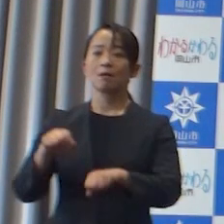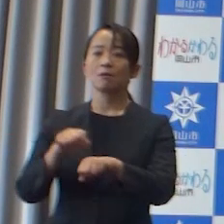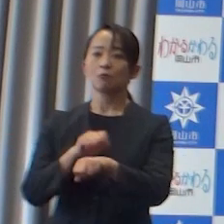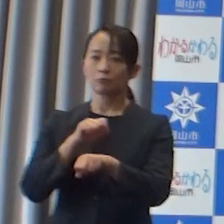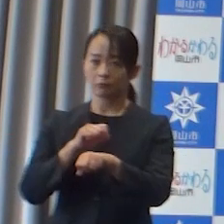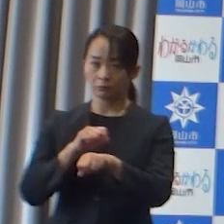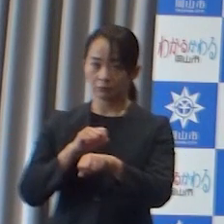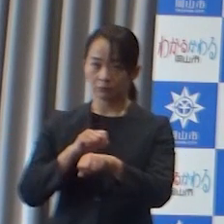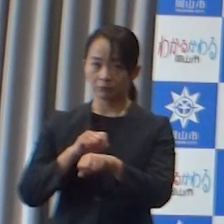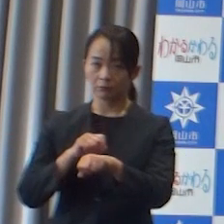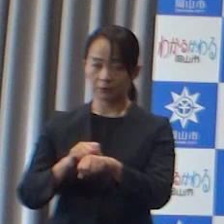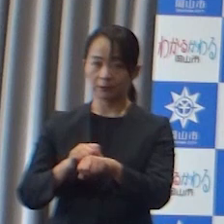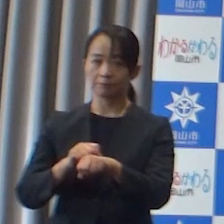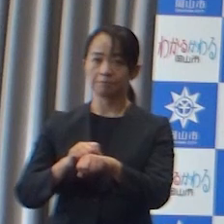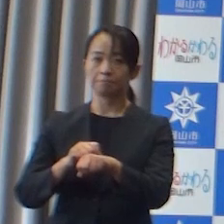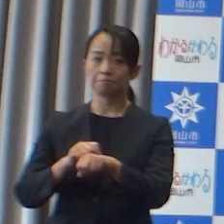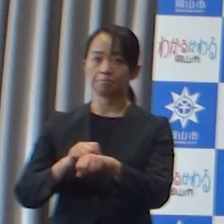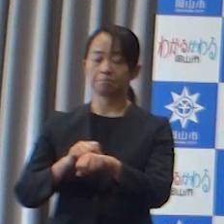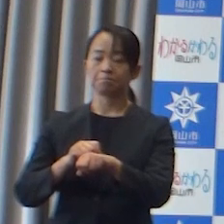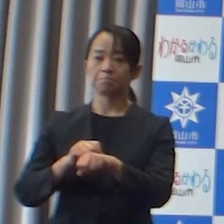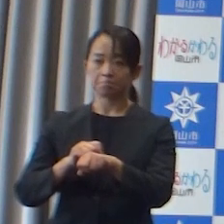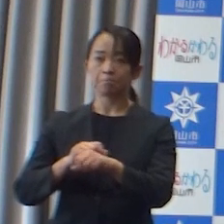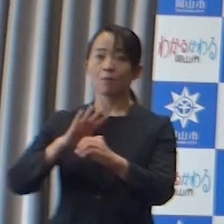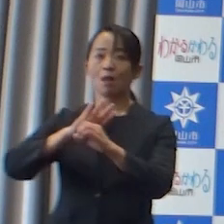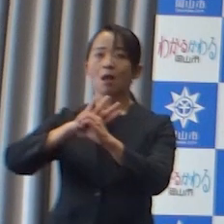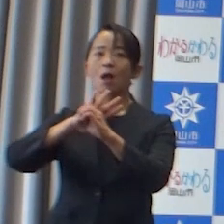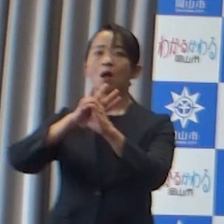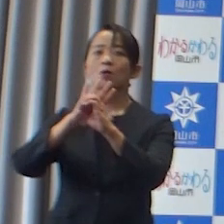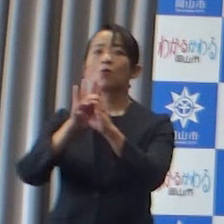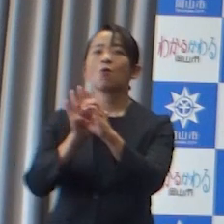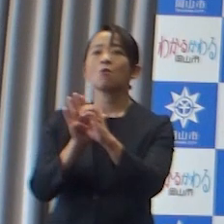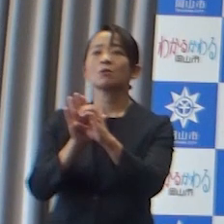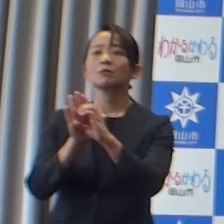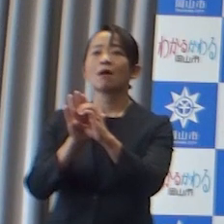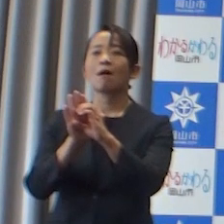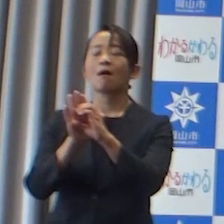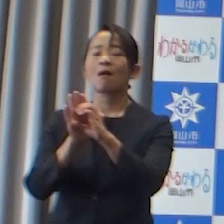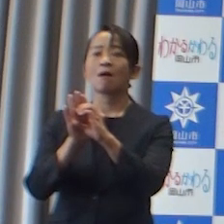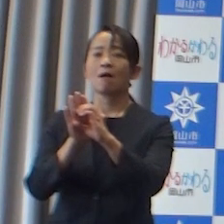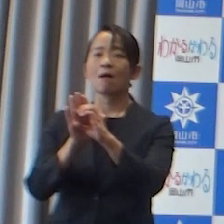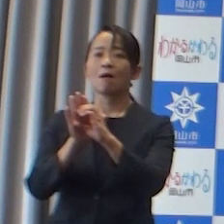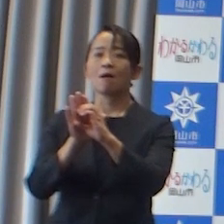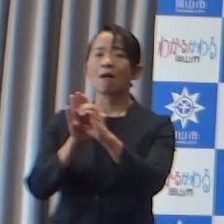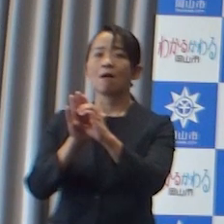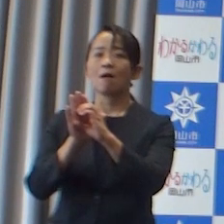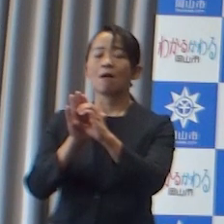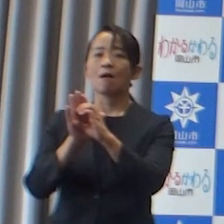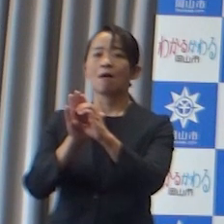特にこのコロナによってで、